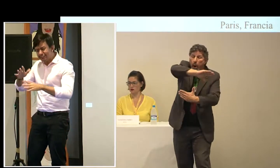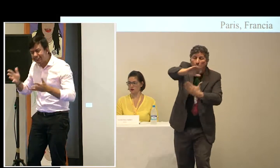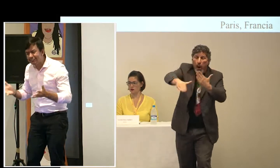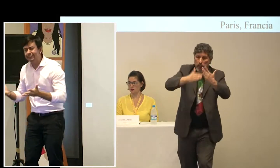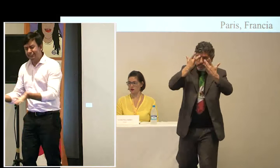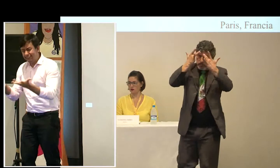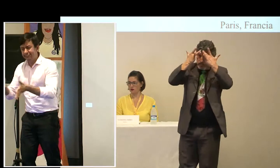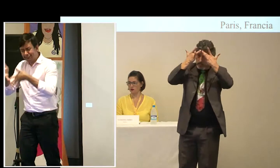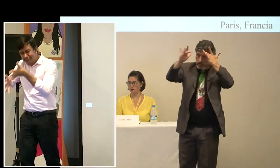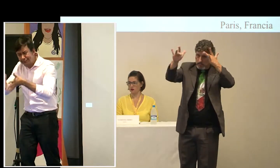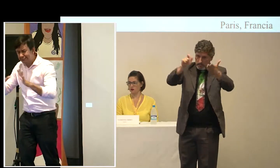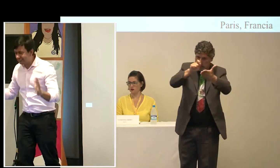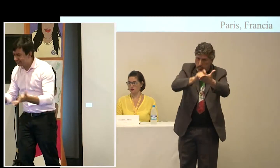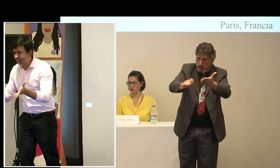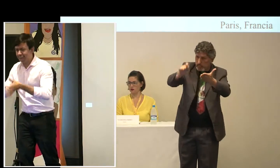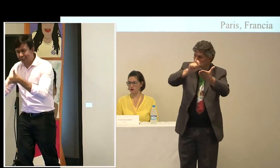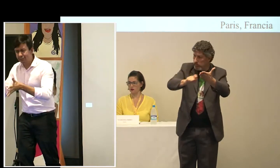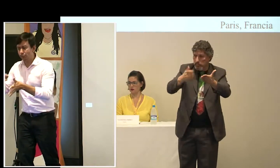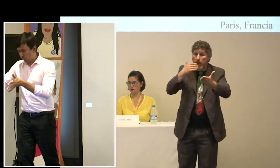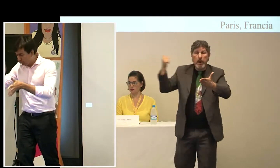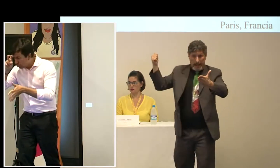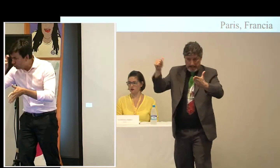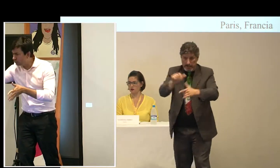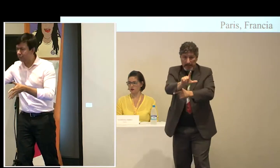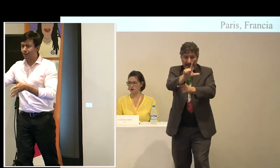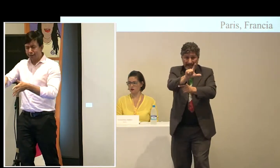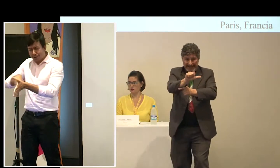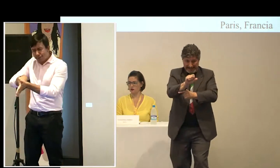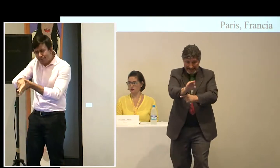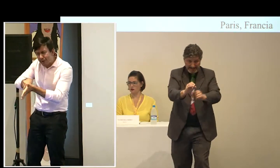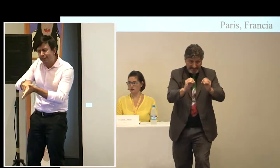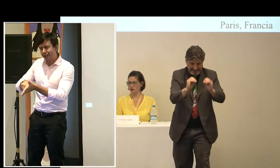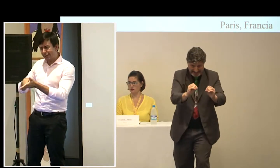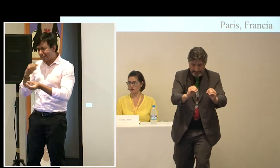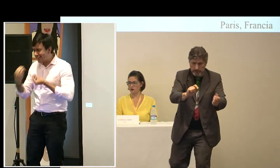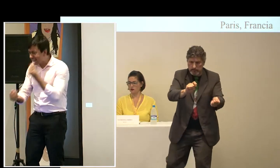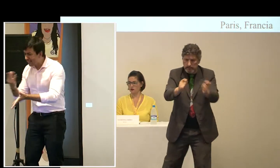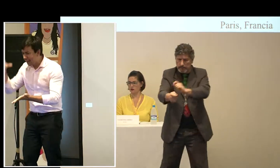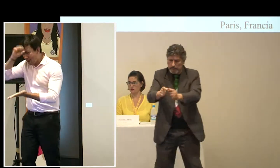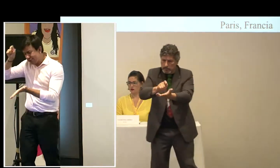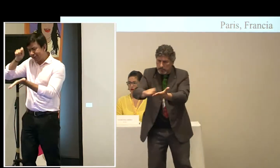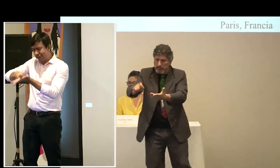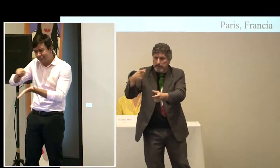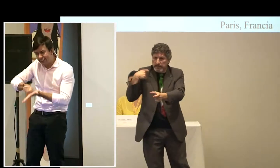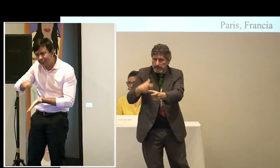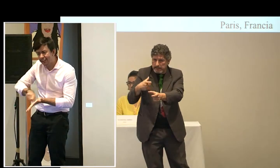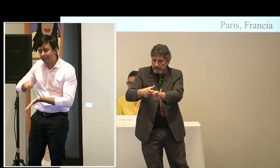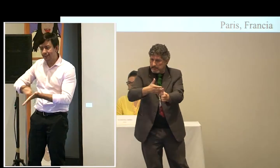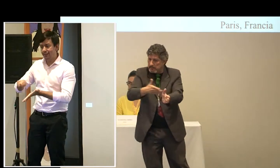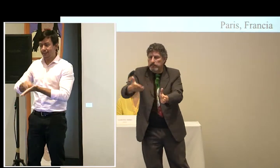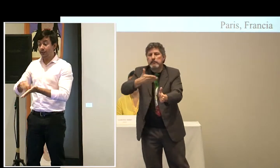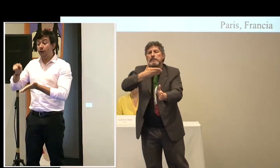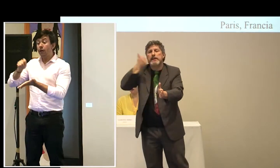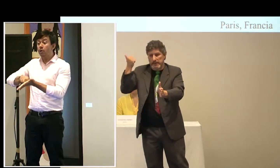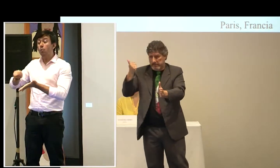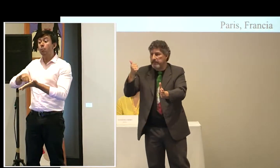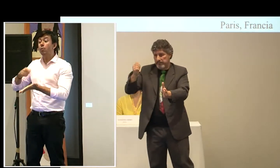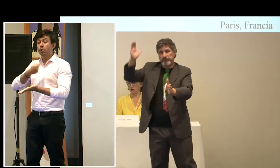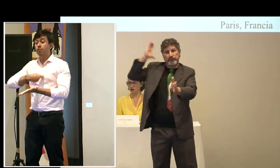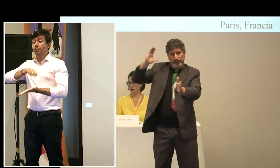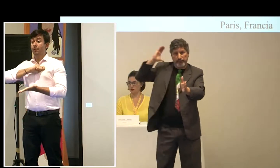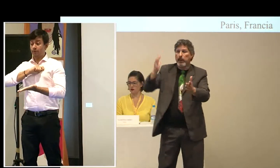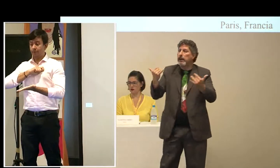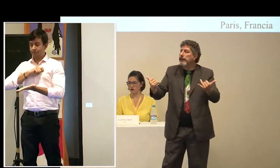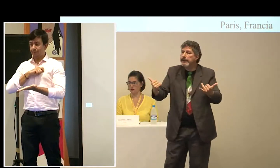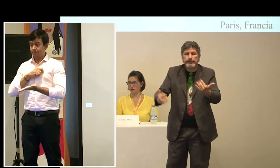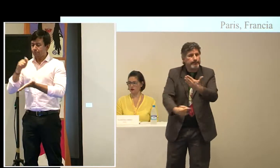já havia o ensino nessa escola de surdos e através da língua de sinais. Haviam intelectuais na escola,